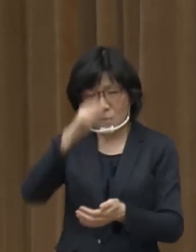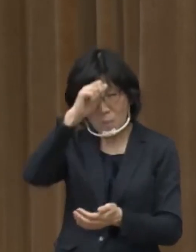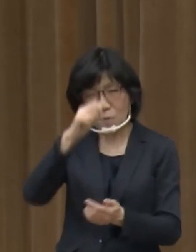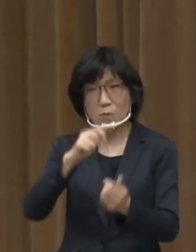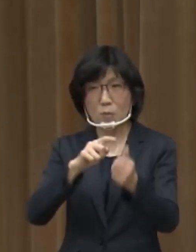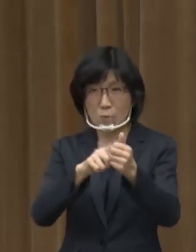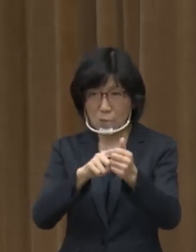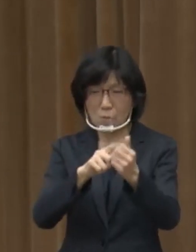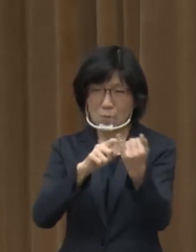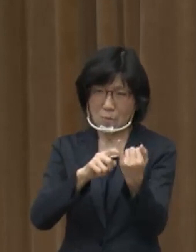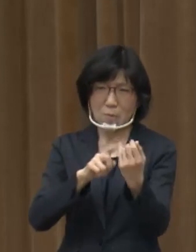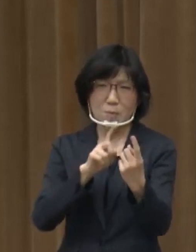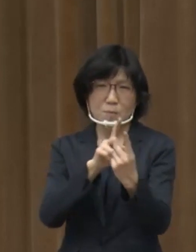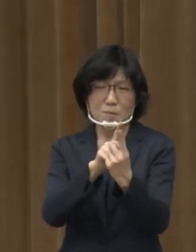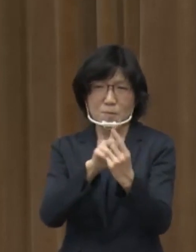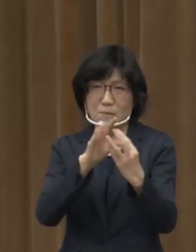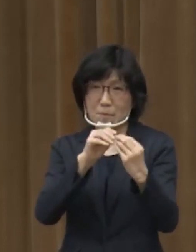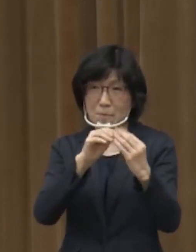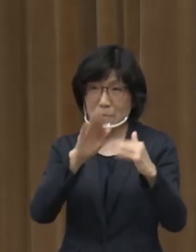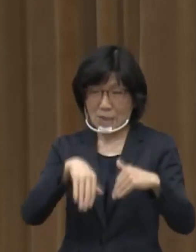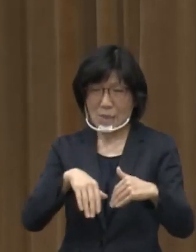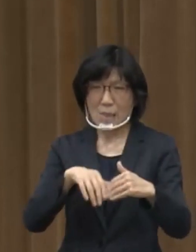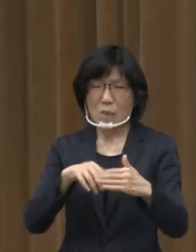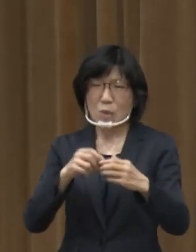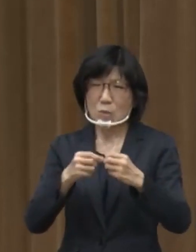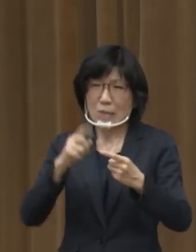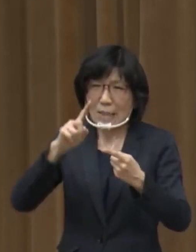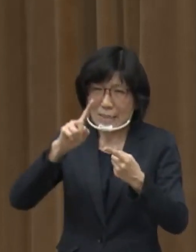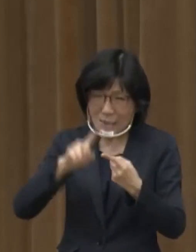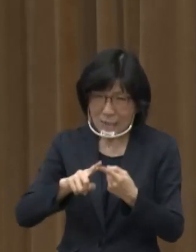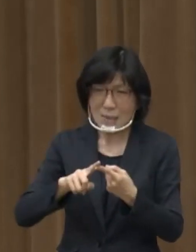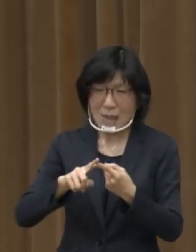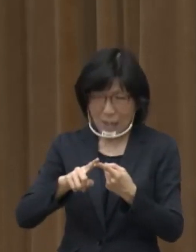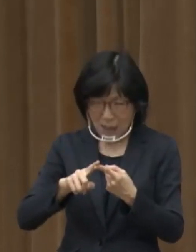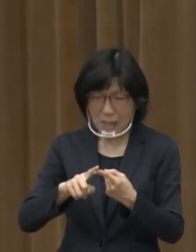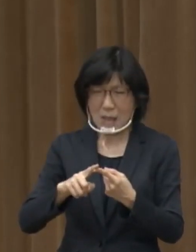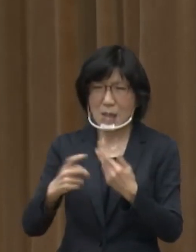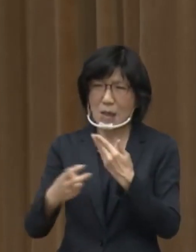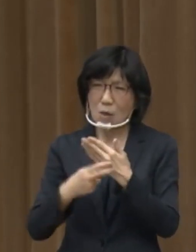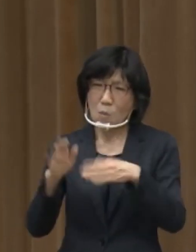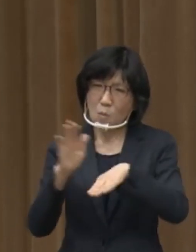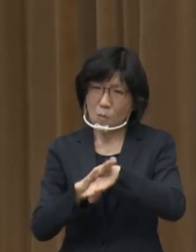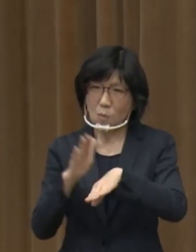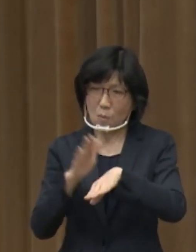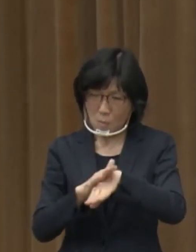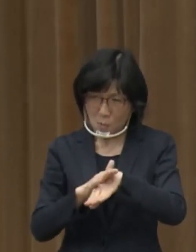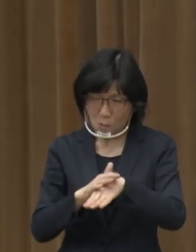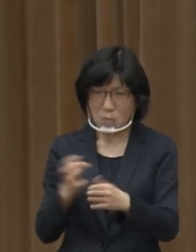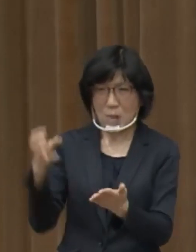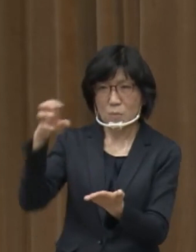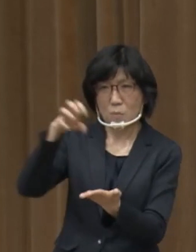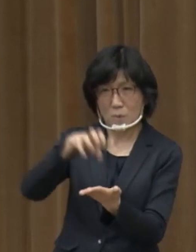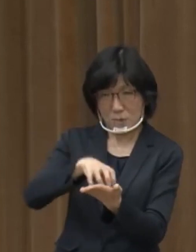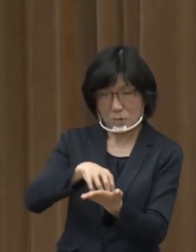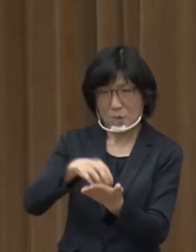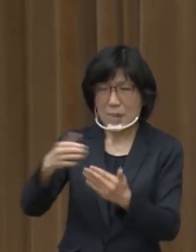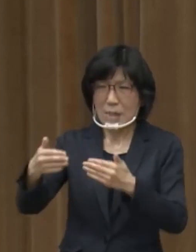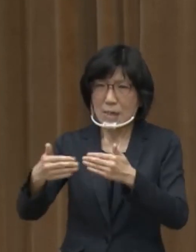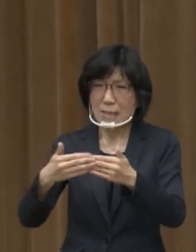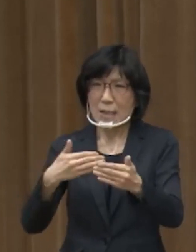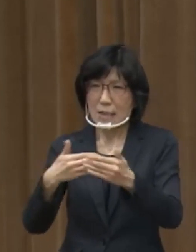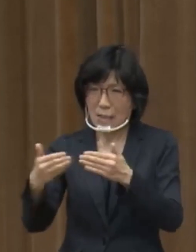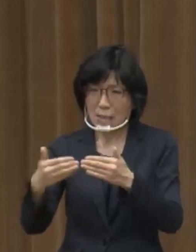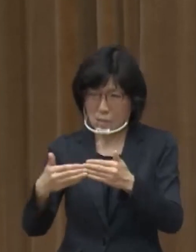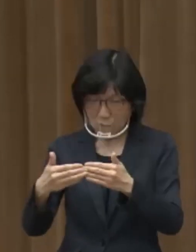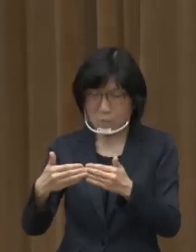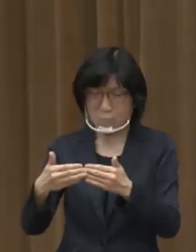療科の医師が具体的な対処方針を記載するなど、臨床現場の経験を踏まえた実践的内